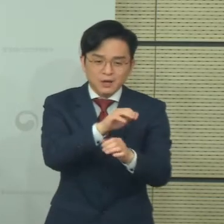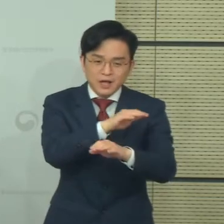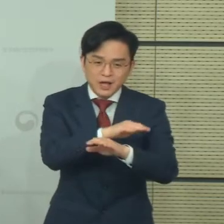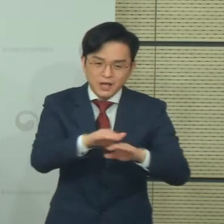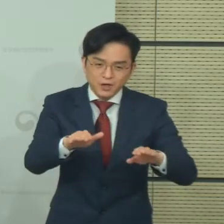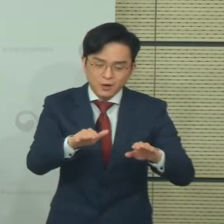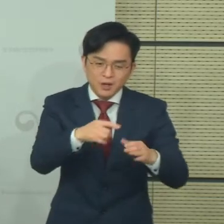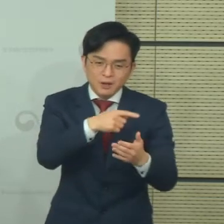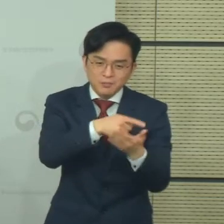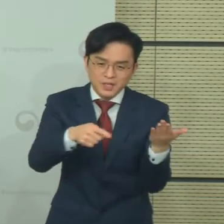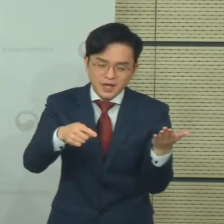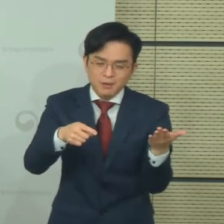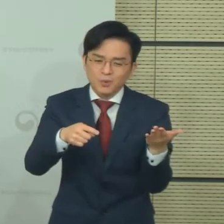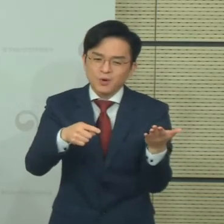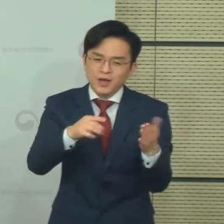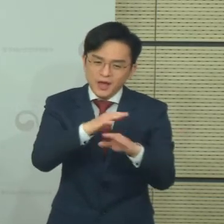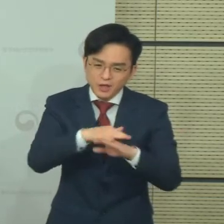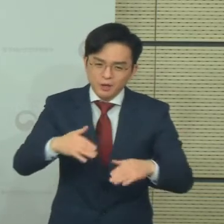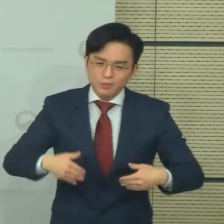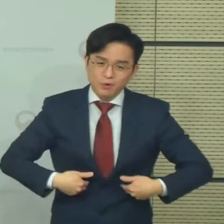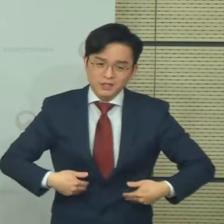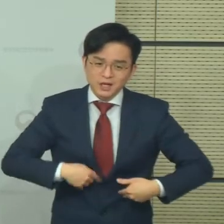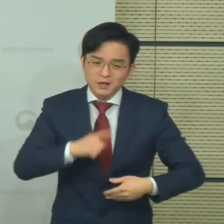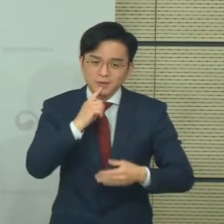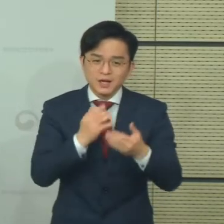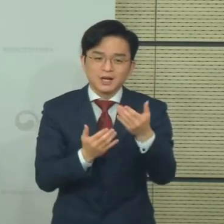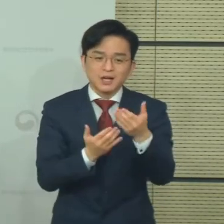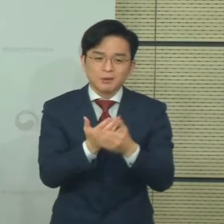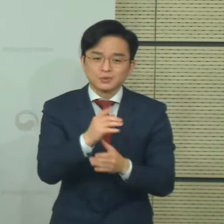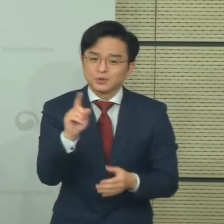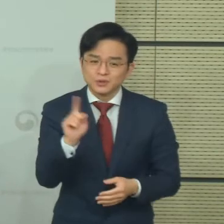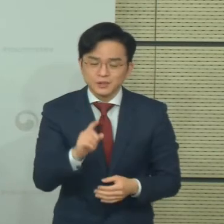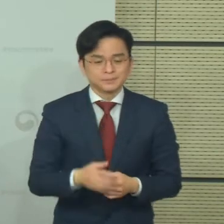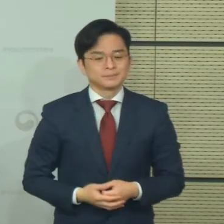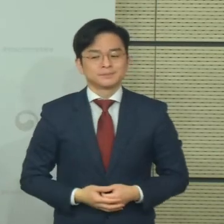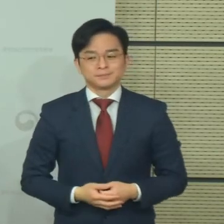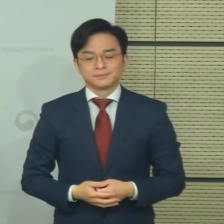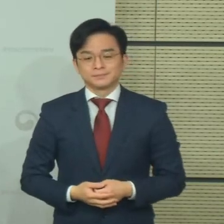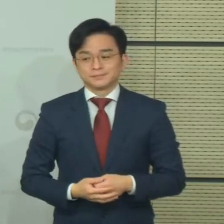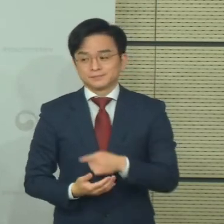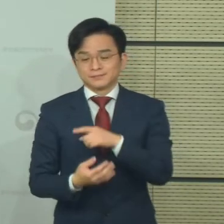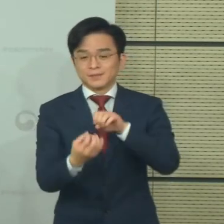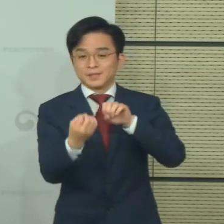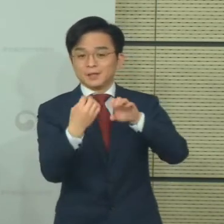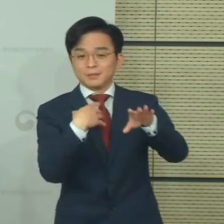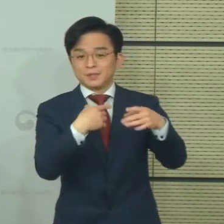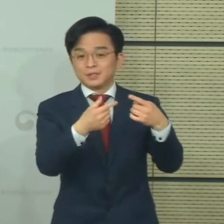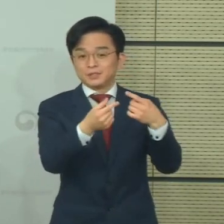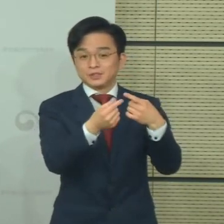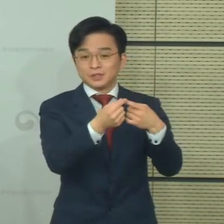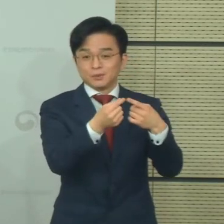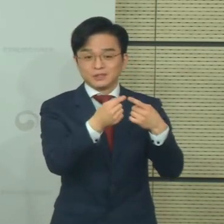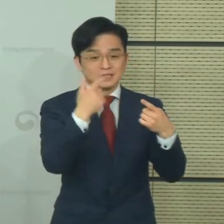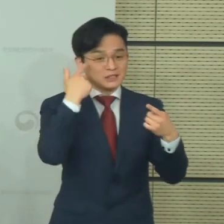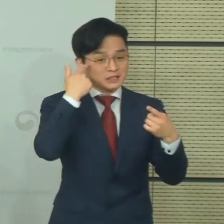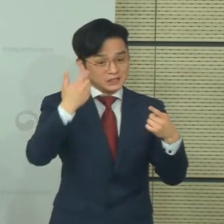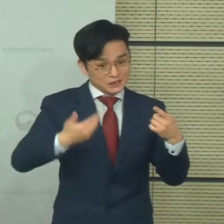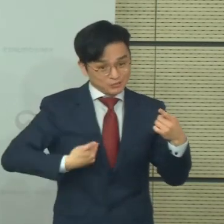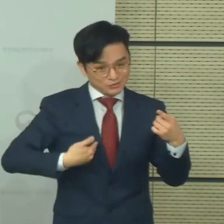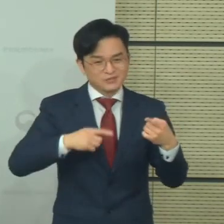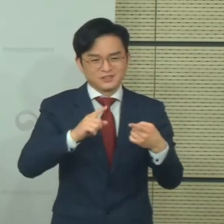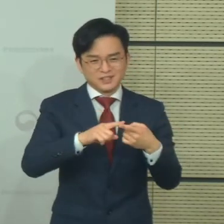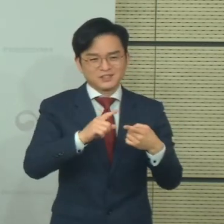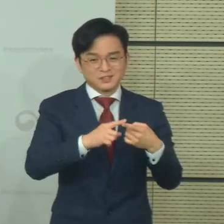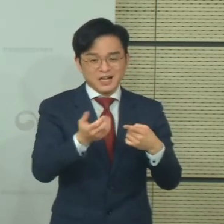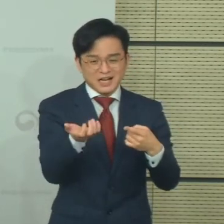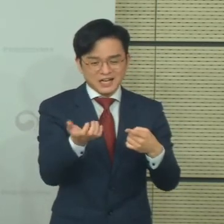네, 첫 번째 질문과 관련되어서는 이미 답변을 드렸기 때문에 그걸로 가늠하도록 하겠습니다. 사회적